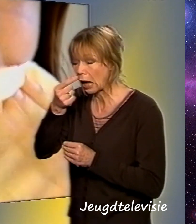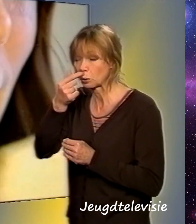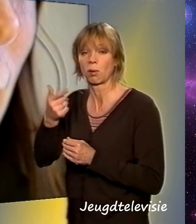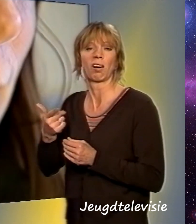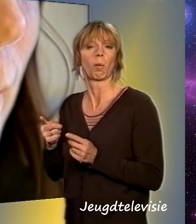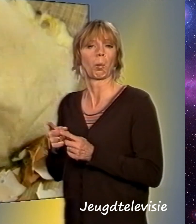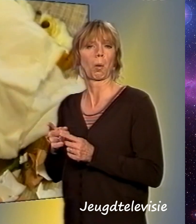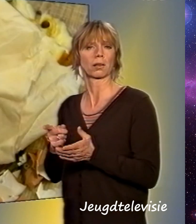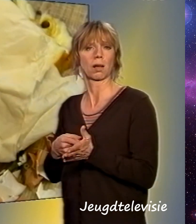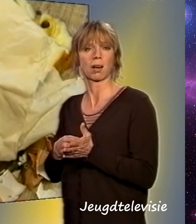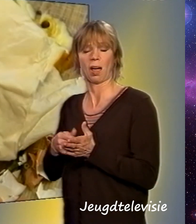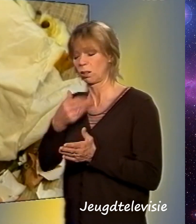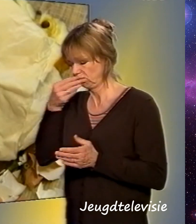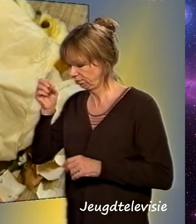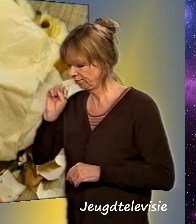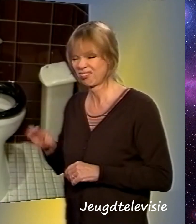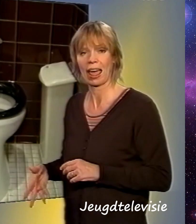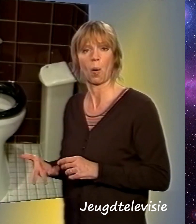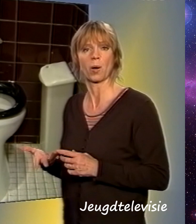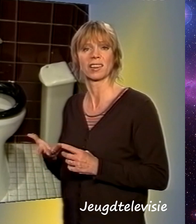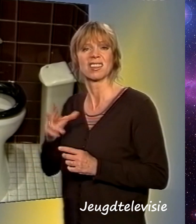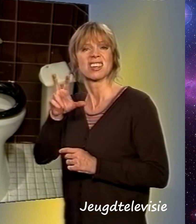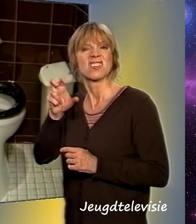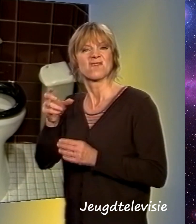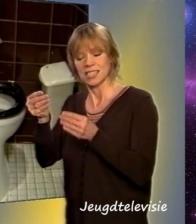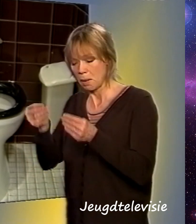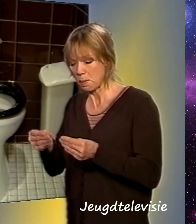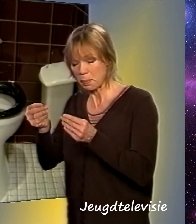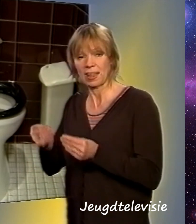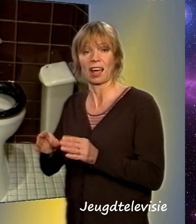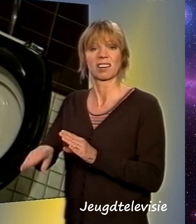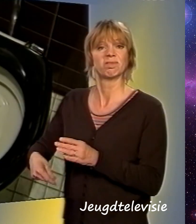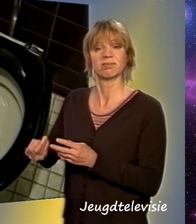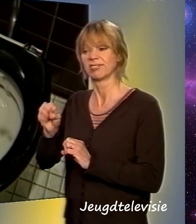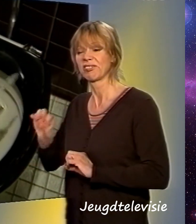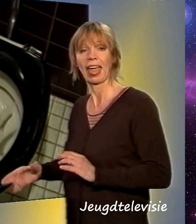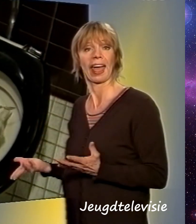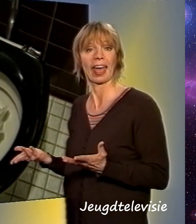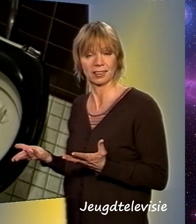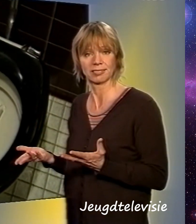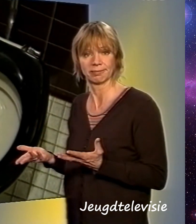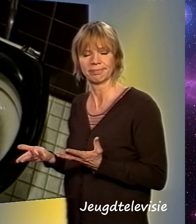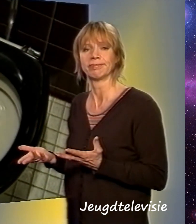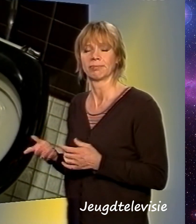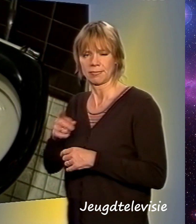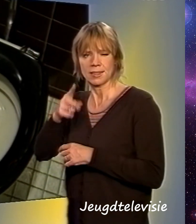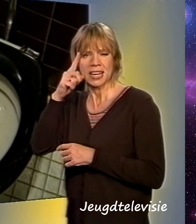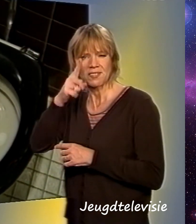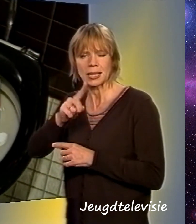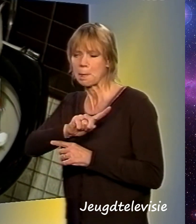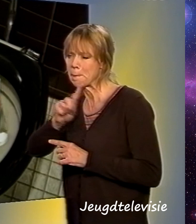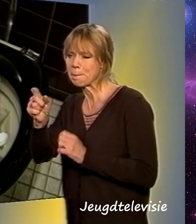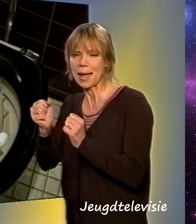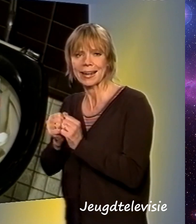mond af met een servet en gooit een weg een stuk wc-papier gebruik je ook maar één keer en weg is die wist jij dat je per jaar